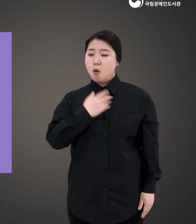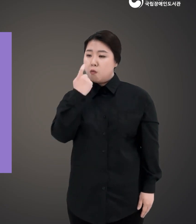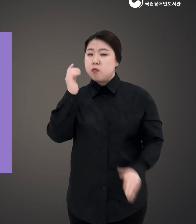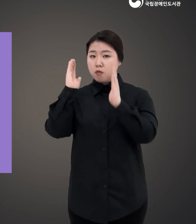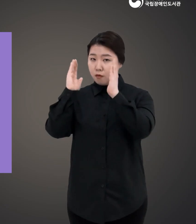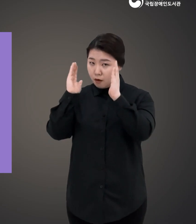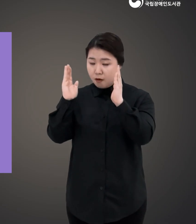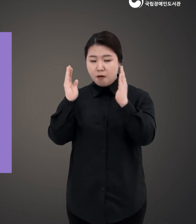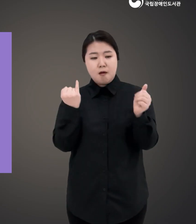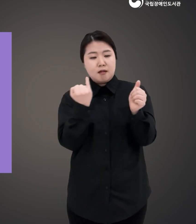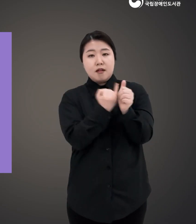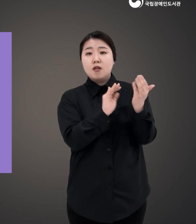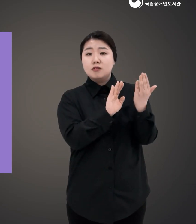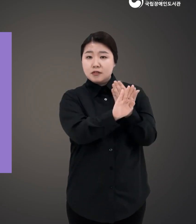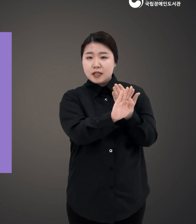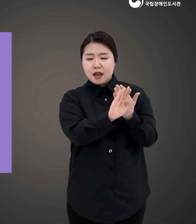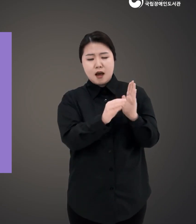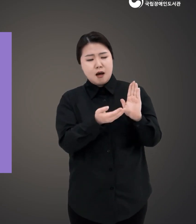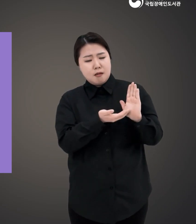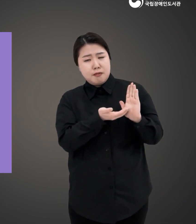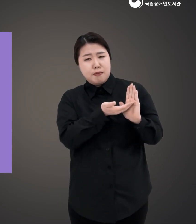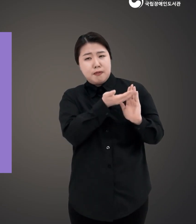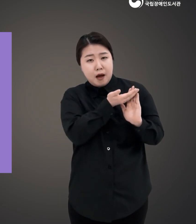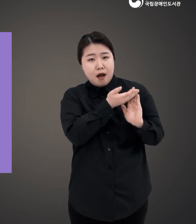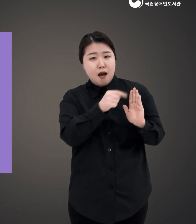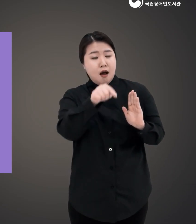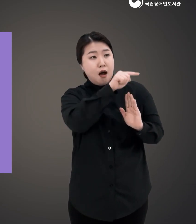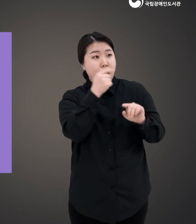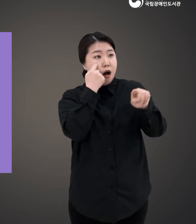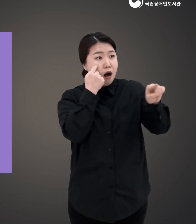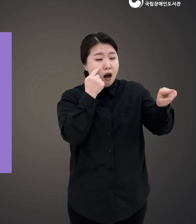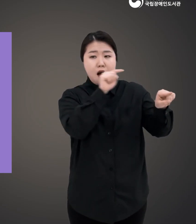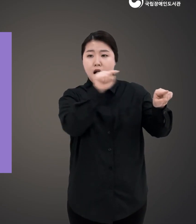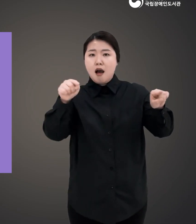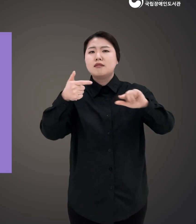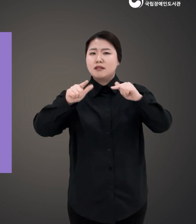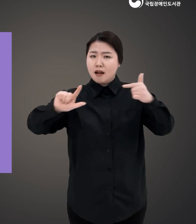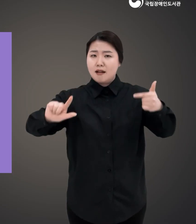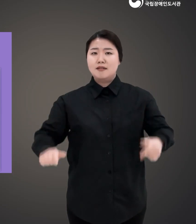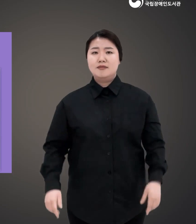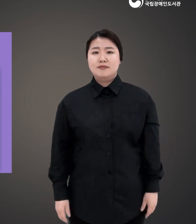그러다가 교육과 결혼을 통해 부르주아의 세상으로 옮겨가게 되었죠.